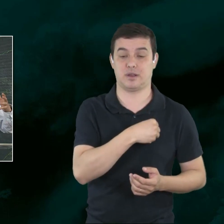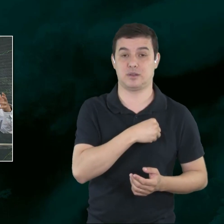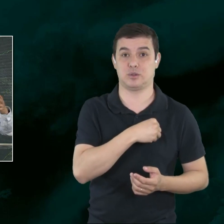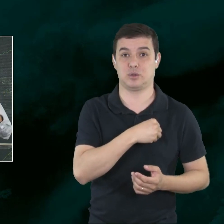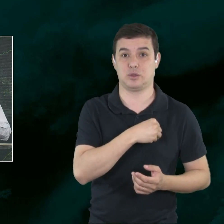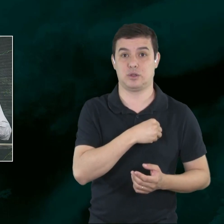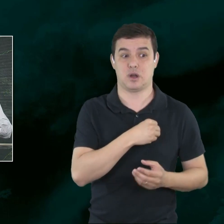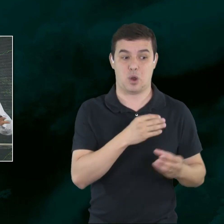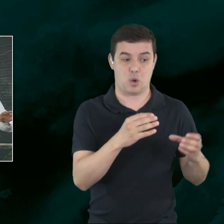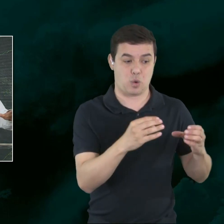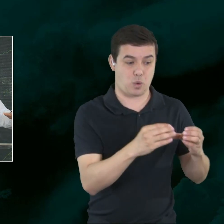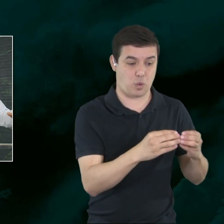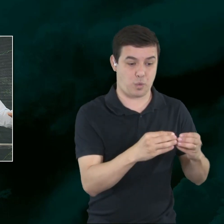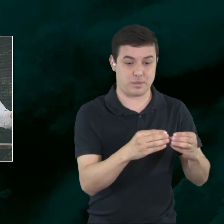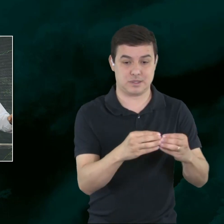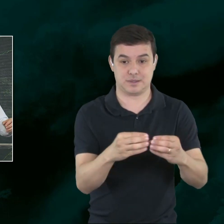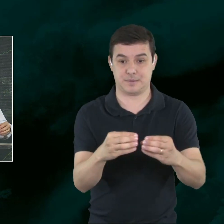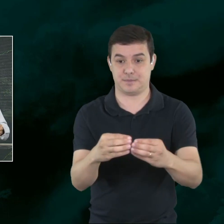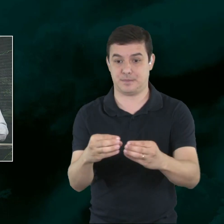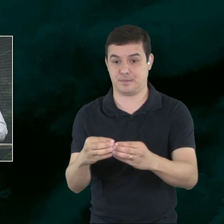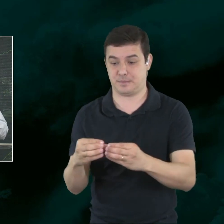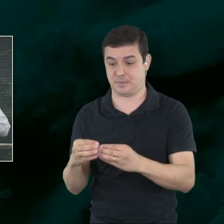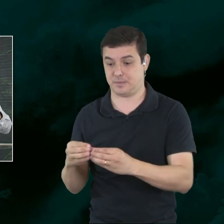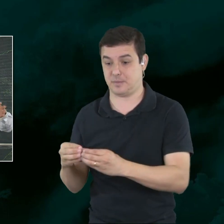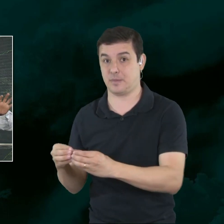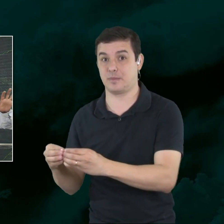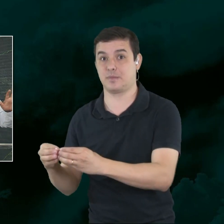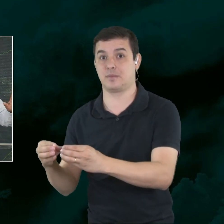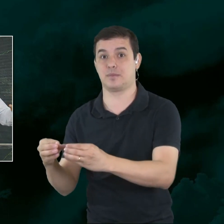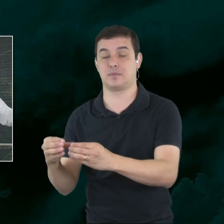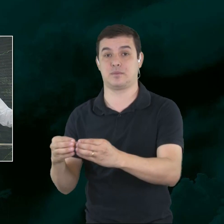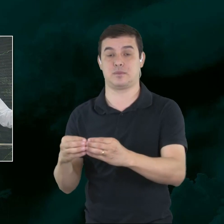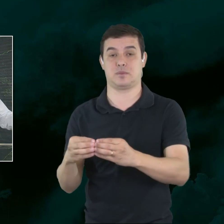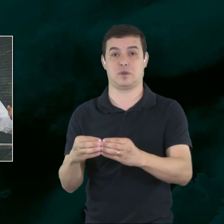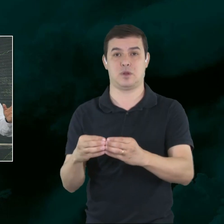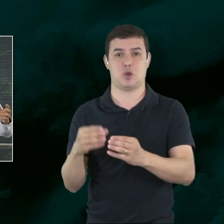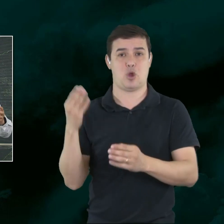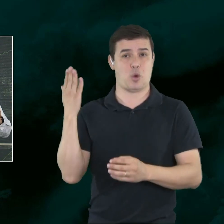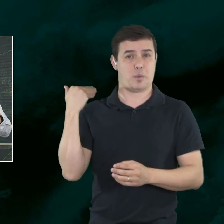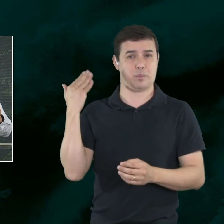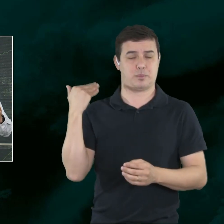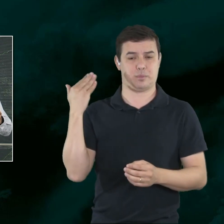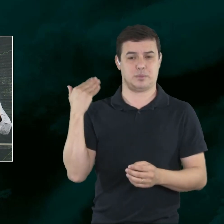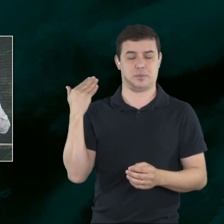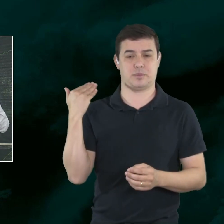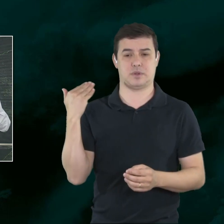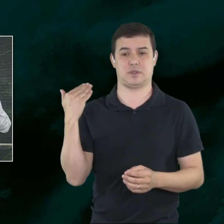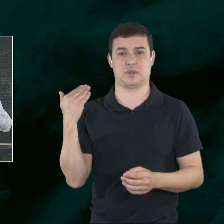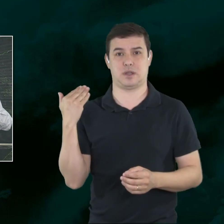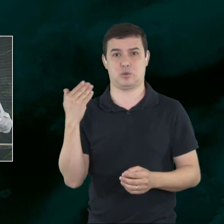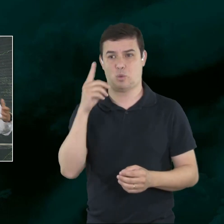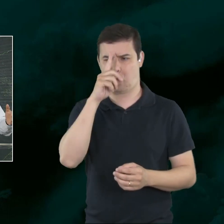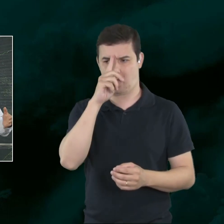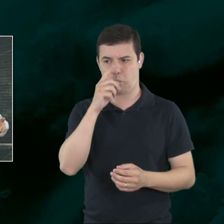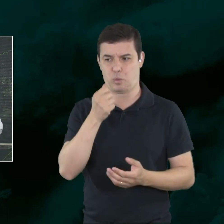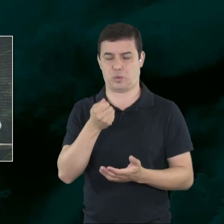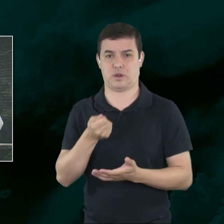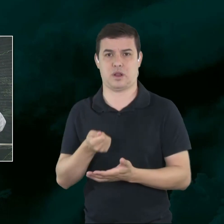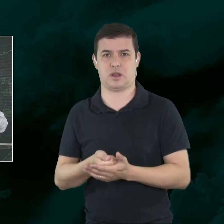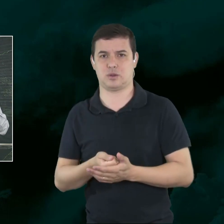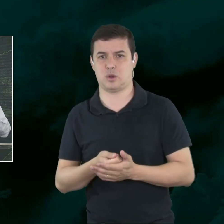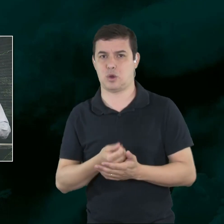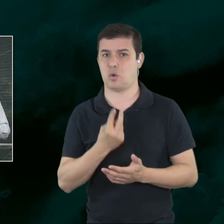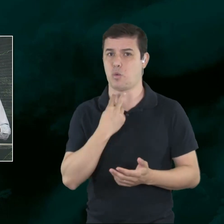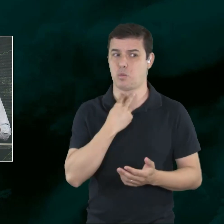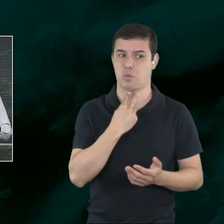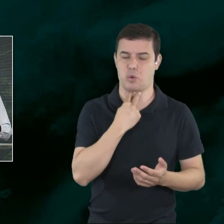começam a surgir, não é isso? Essas minorias que eram no passado condenadas, essas práticas eram